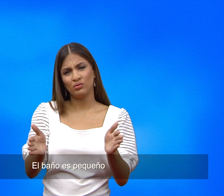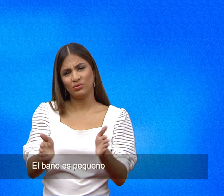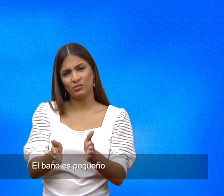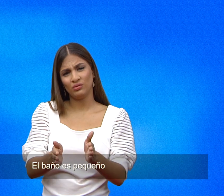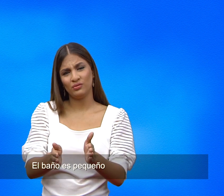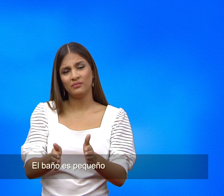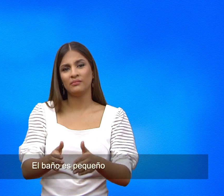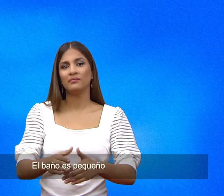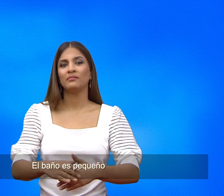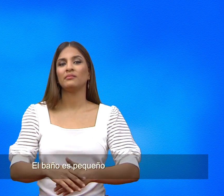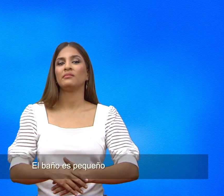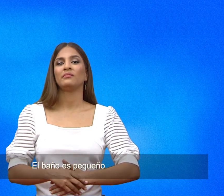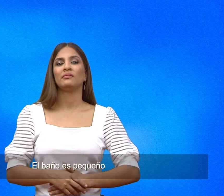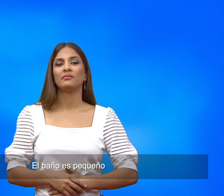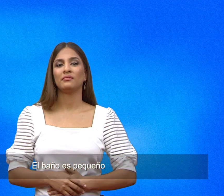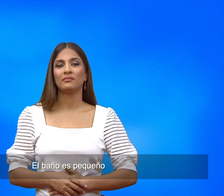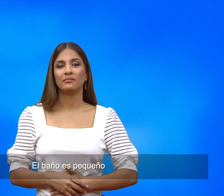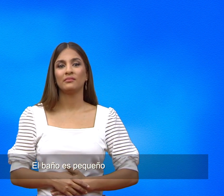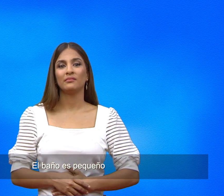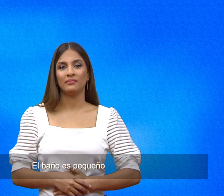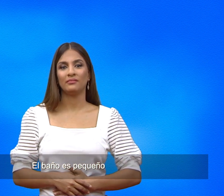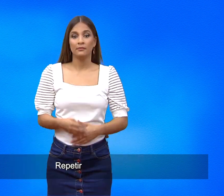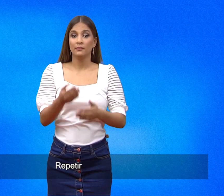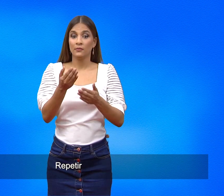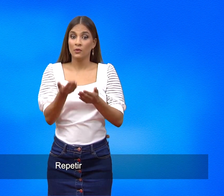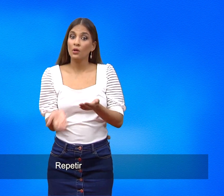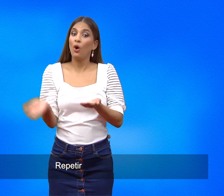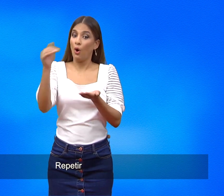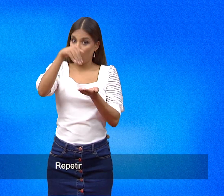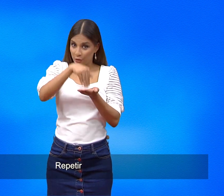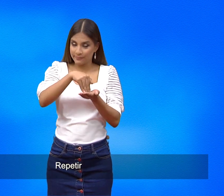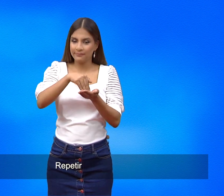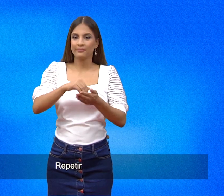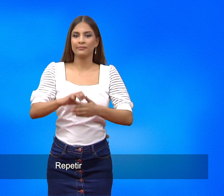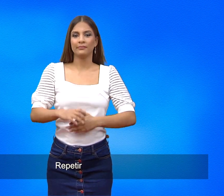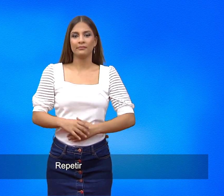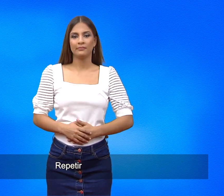el baño es pequeño y repetir